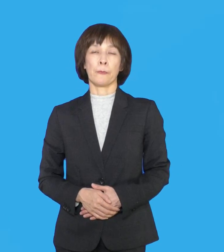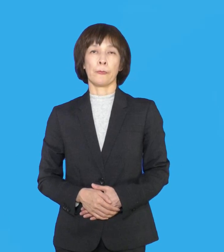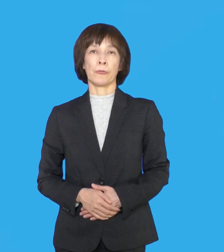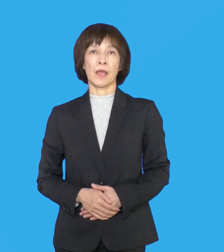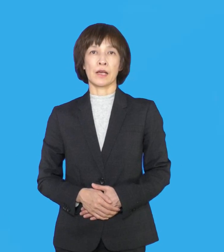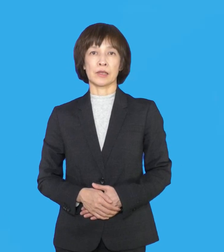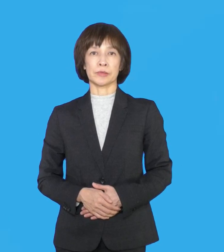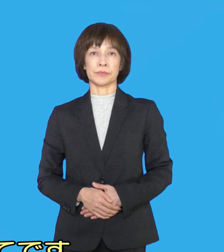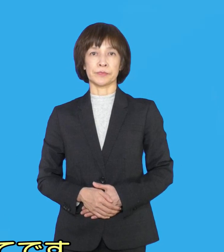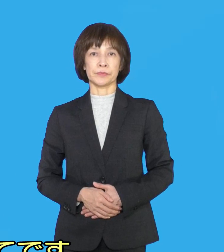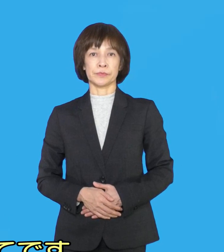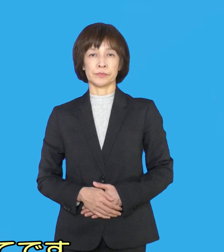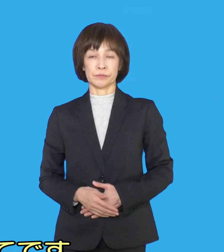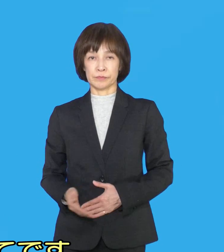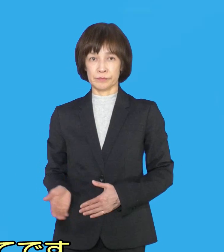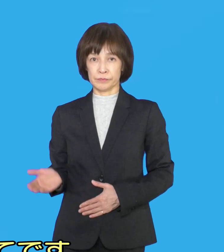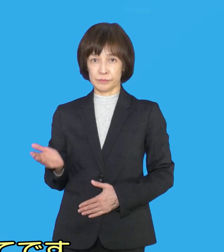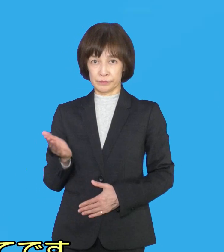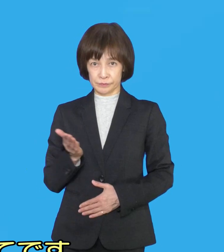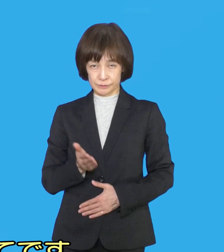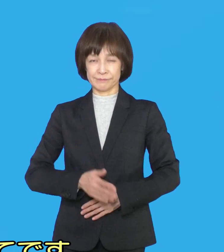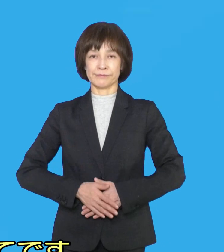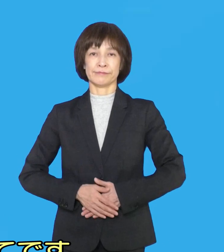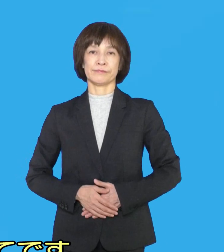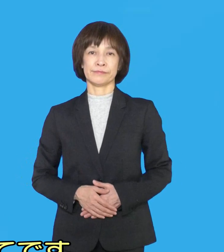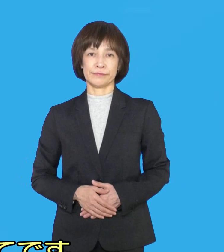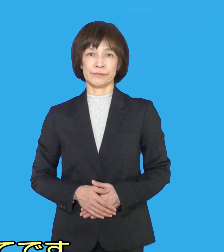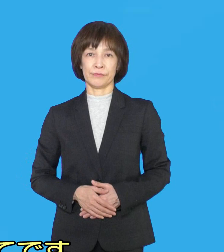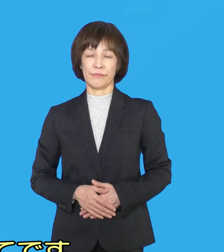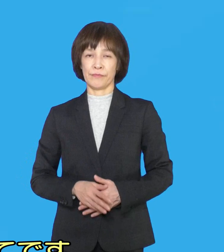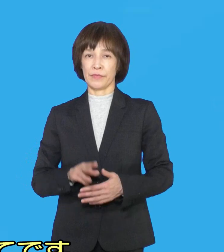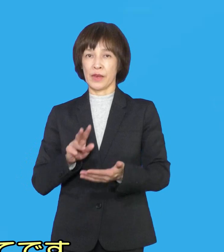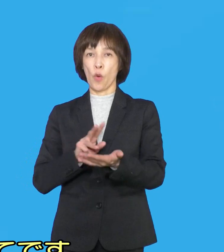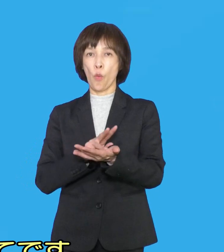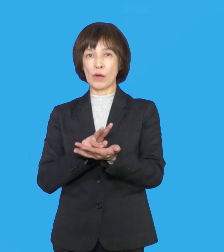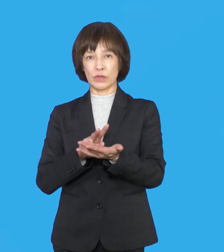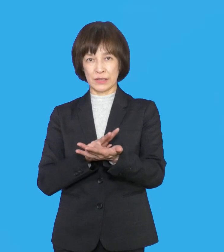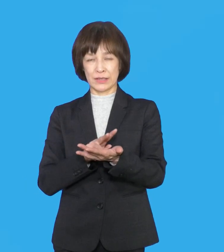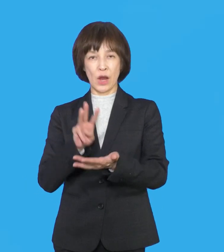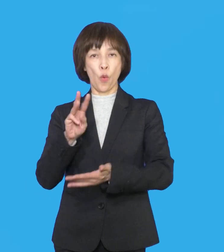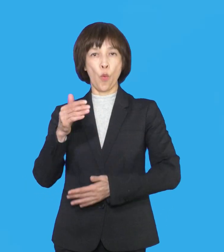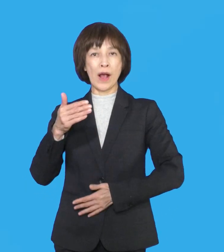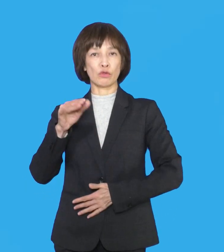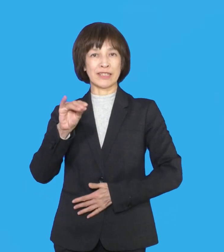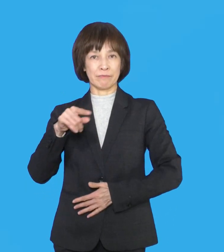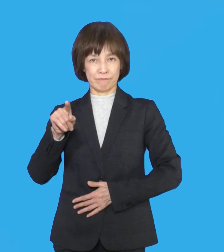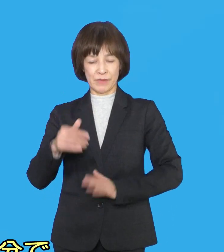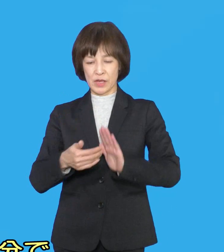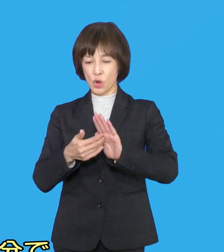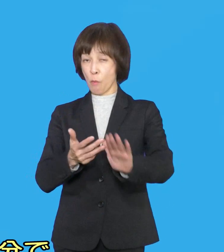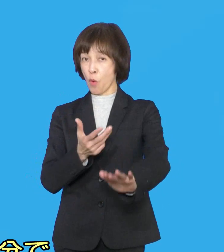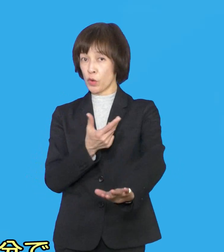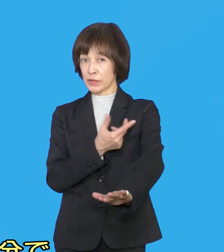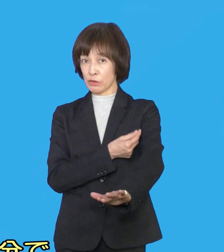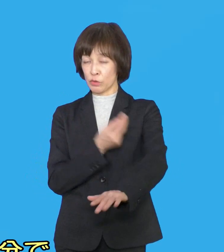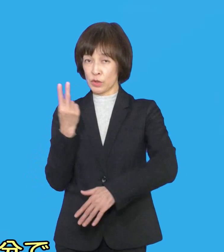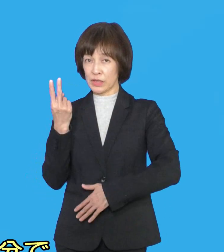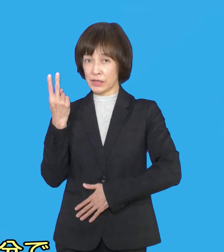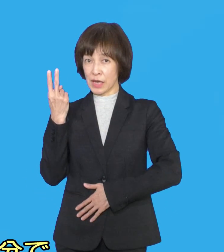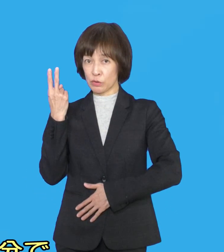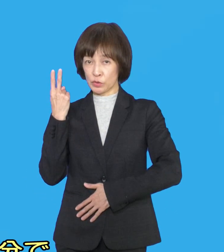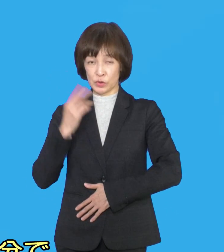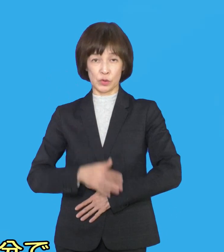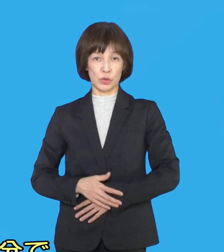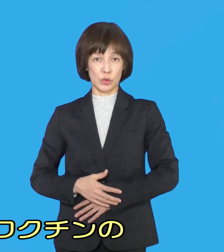続きましてワクチンについてです。 一昨日先